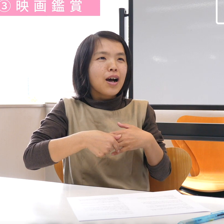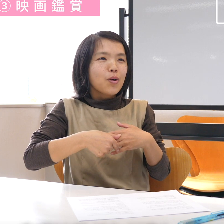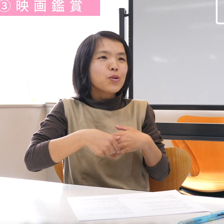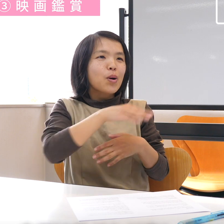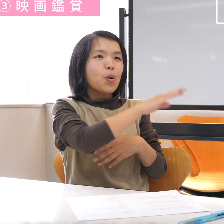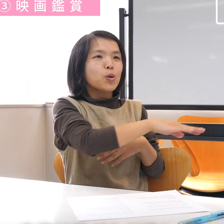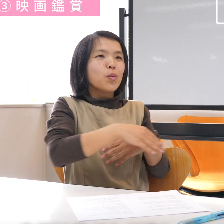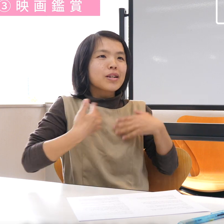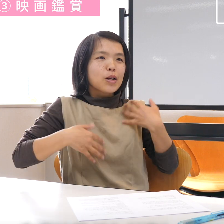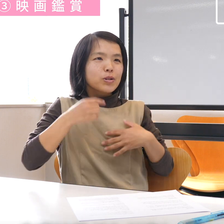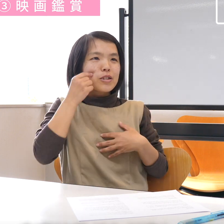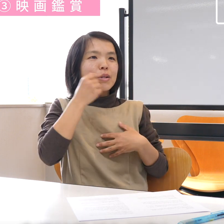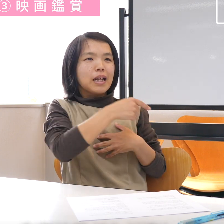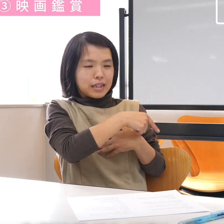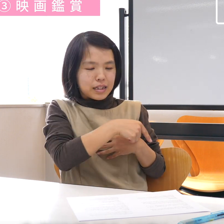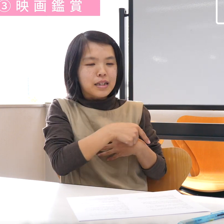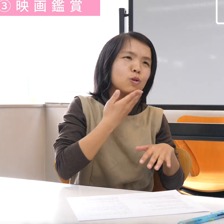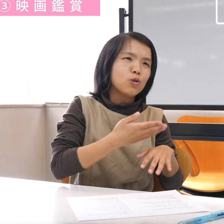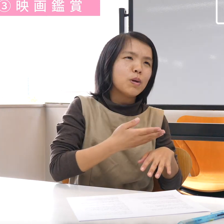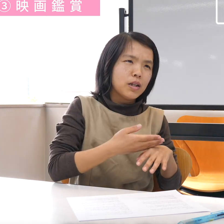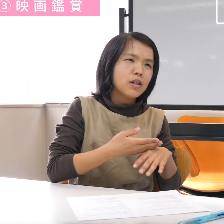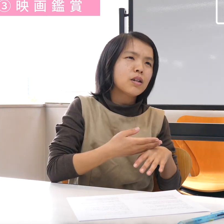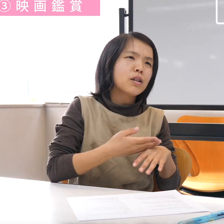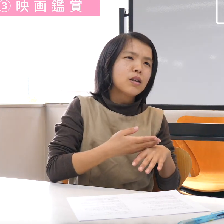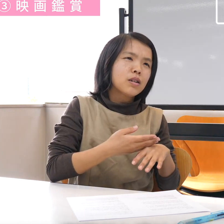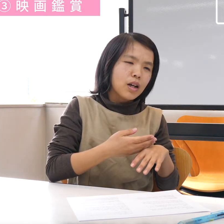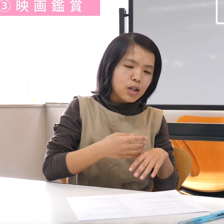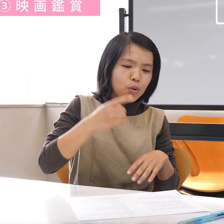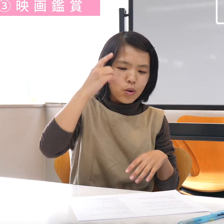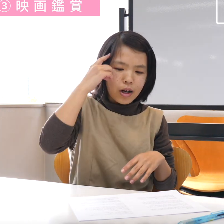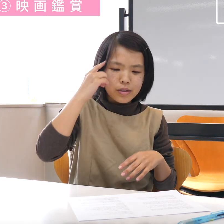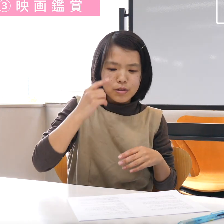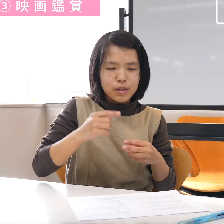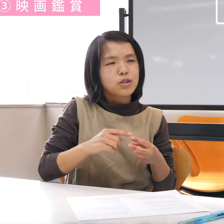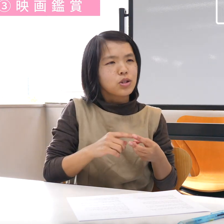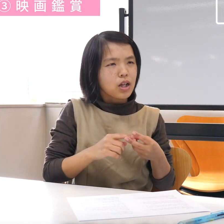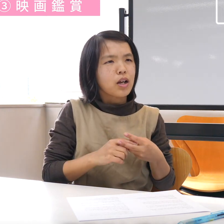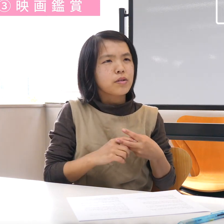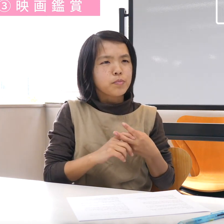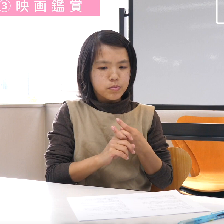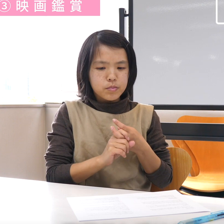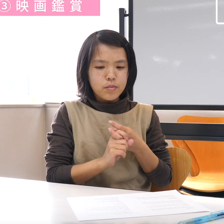今度は子供が楽しめない不便だなと感じましたね。